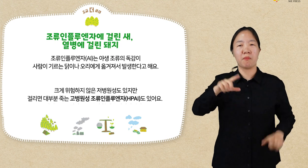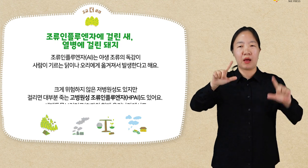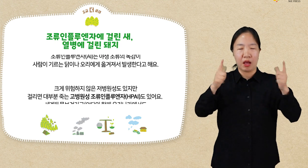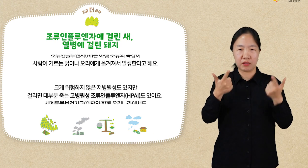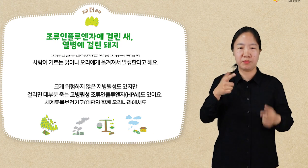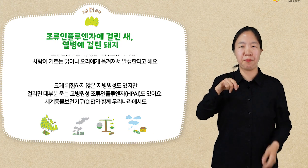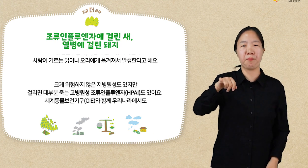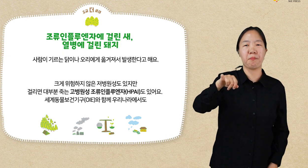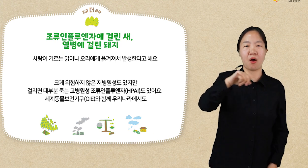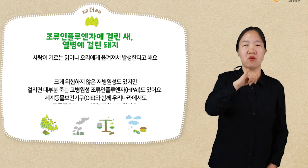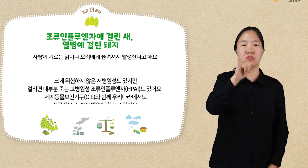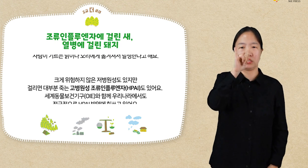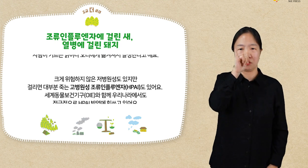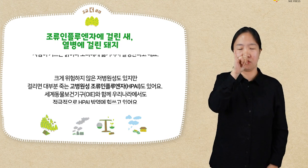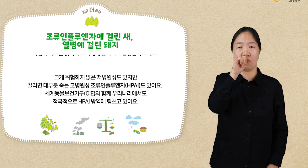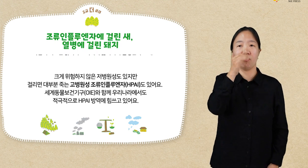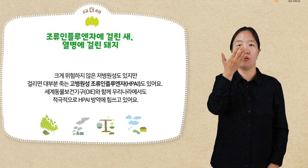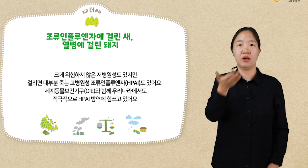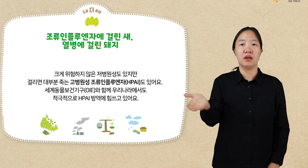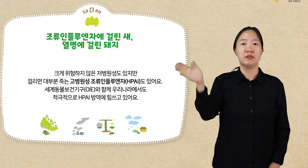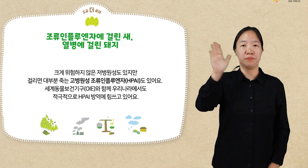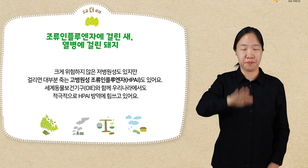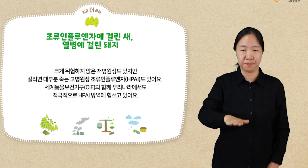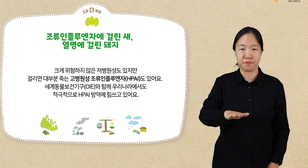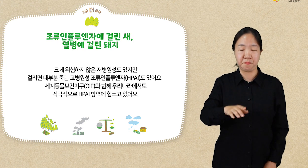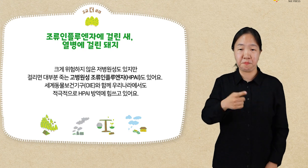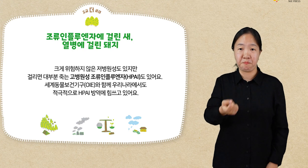크게 위험하지 않은 저병원성도 있지만